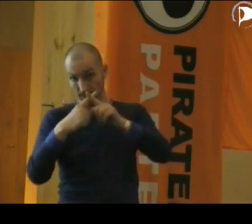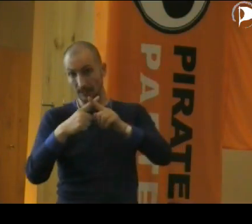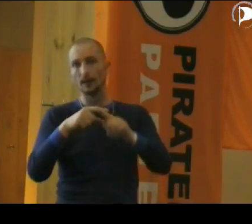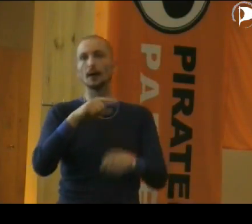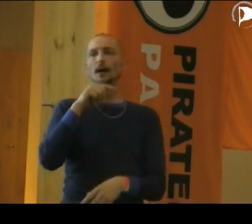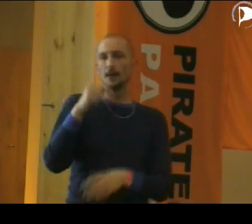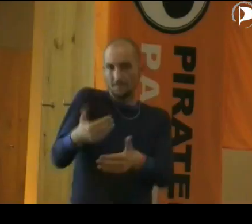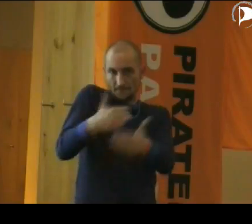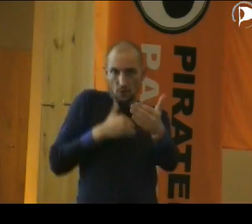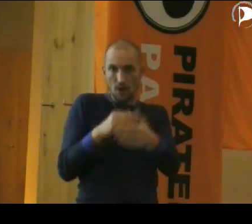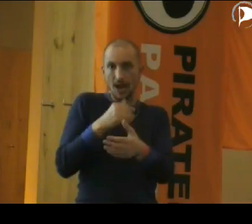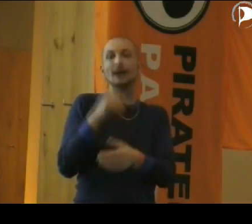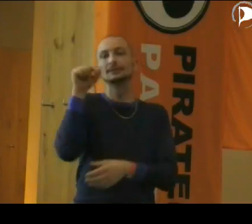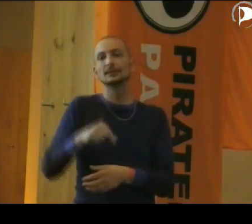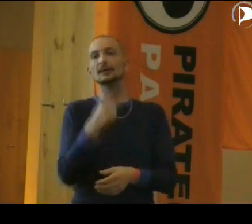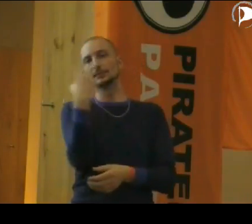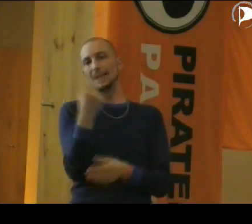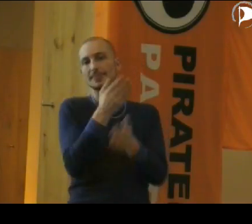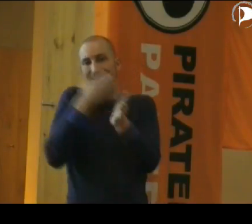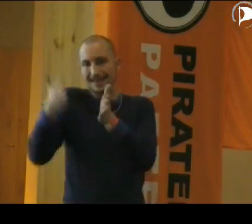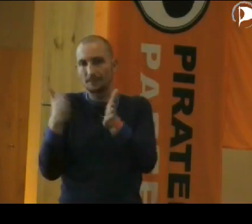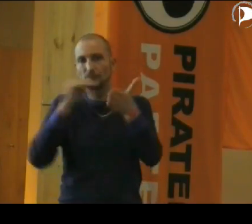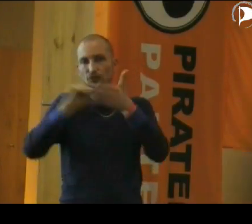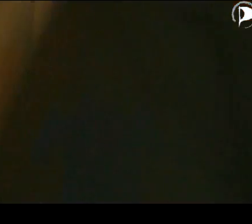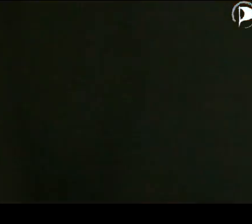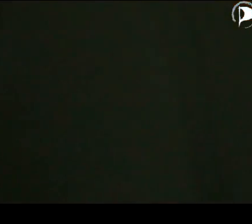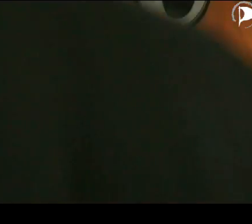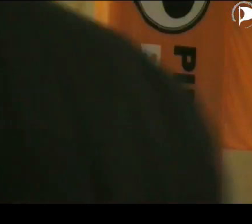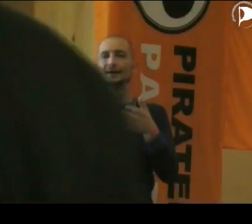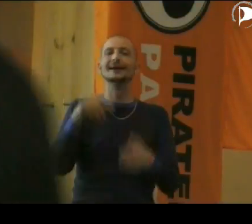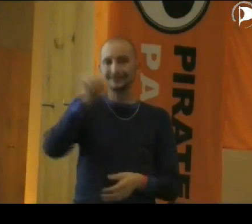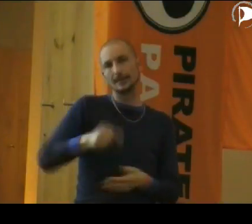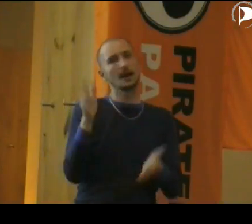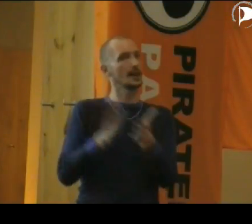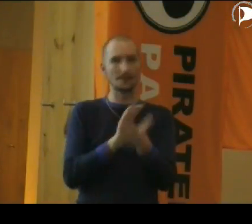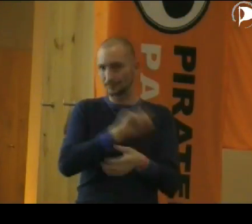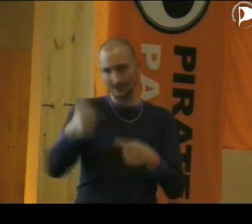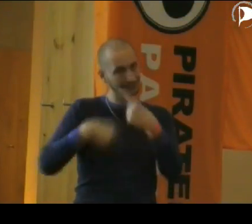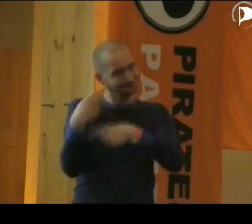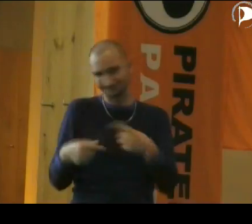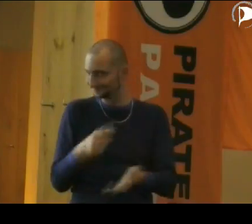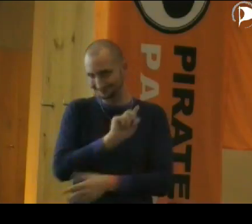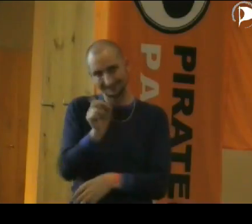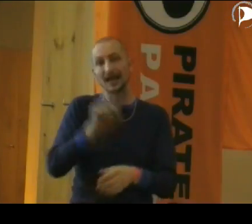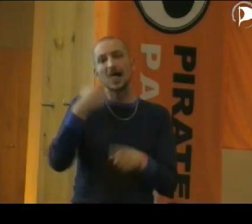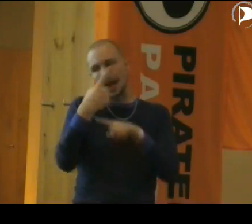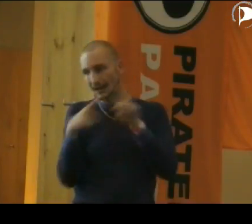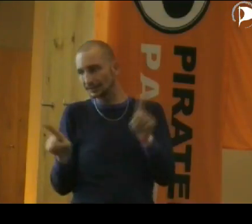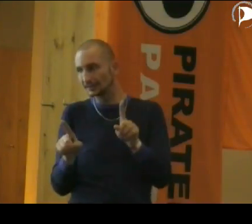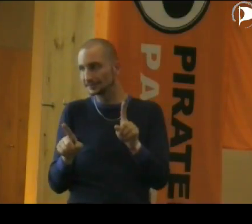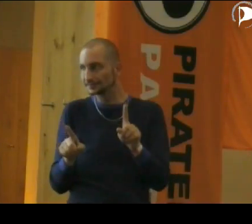versuch das letzte mal der zweite welle nicht richtig dass positioniert nicht irgendwas anderes